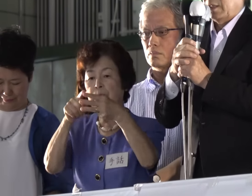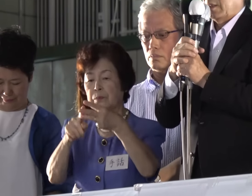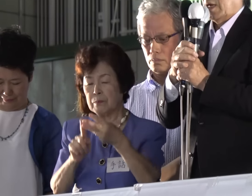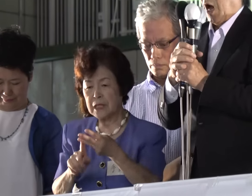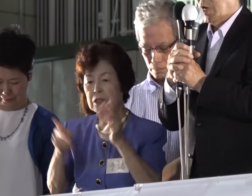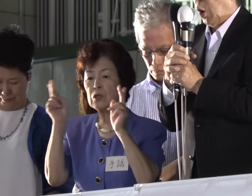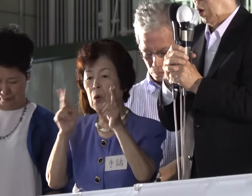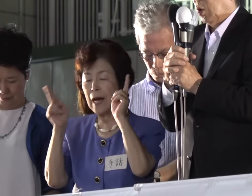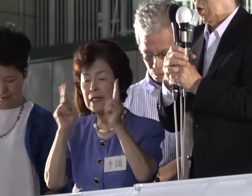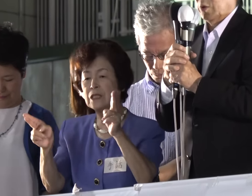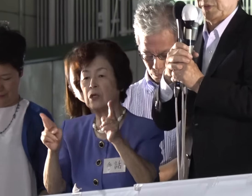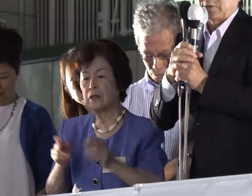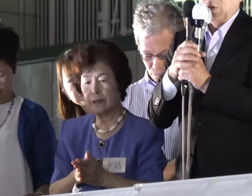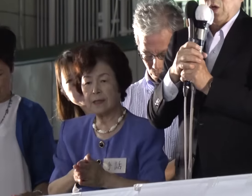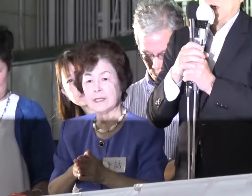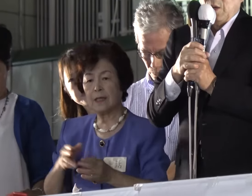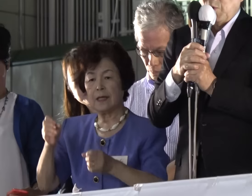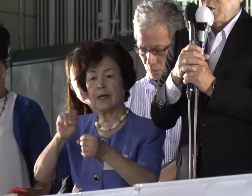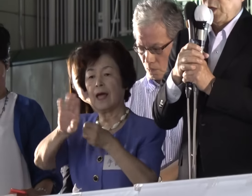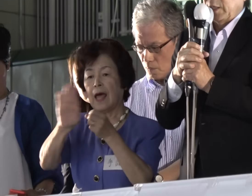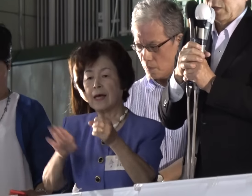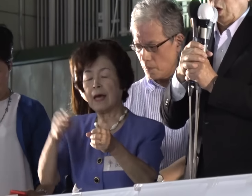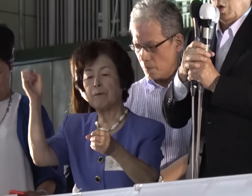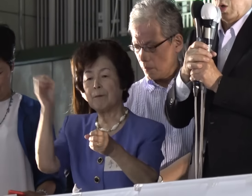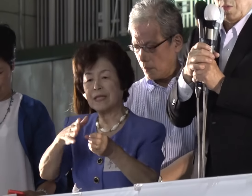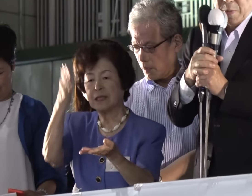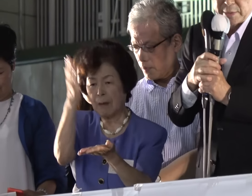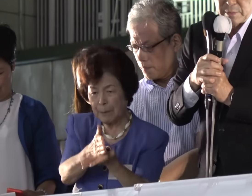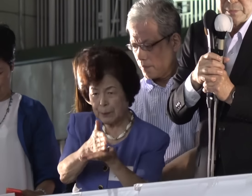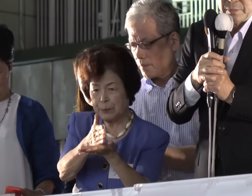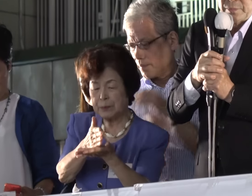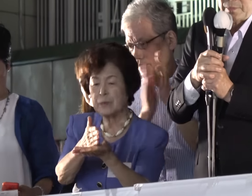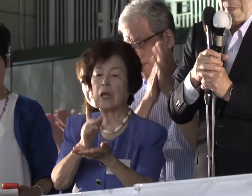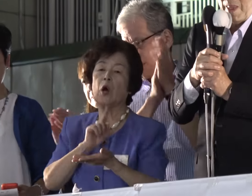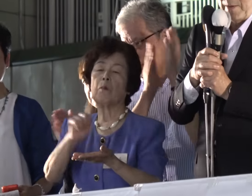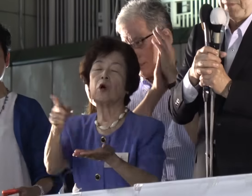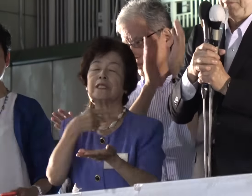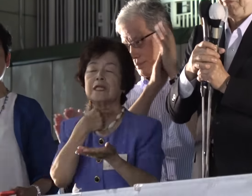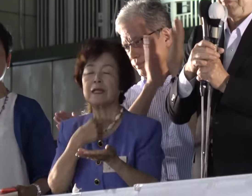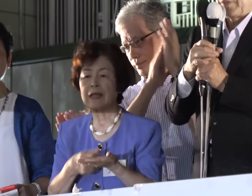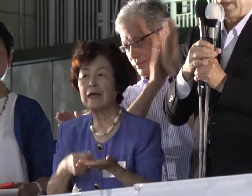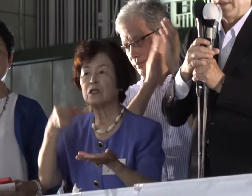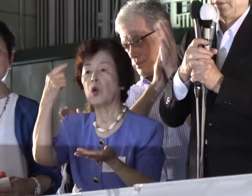止、廃炉、この2つを申し入れたいと思います。